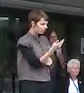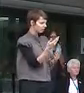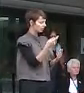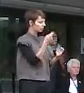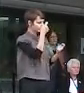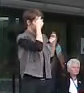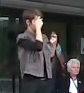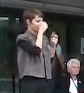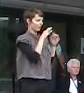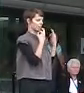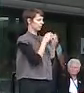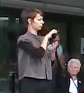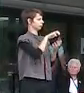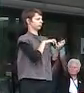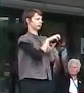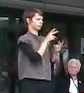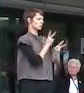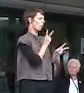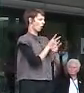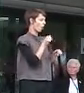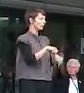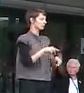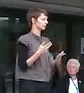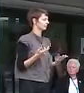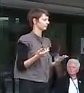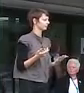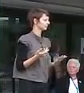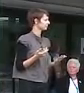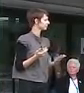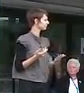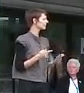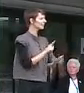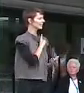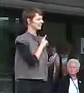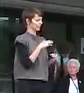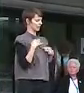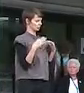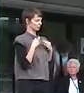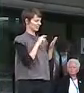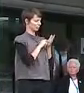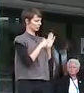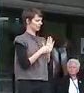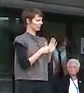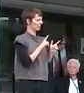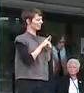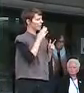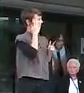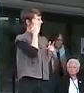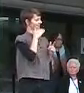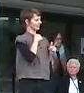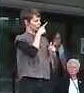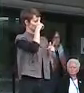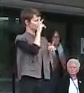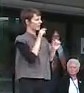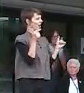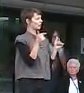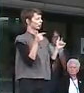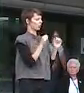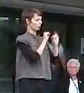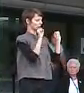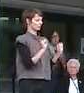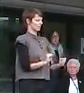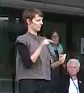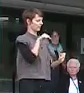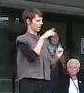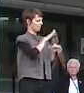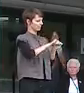Familienangehörigen bekannt wird. Als Gesundheitspolitiker und Kenner unseres Versorgungssystems hier im Bezirk Mitte in